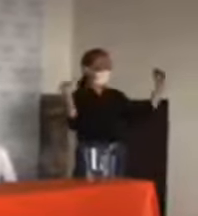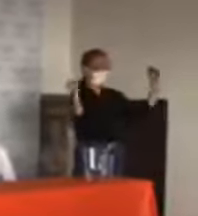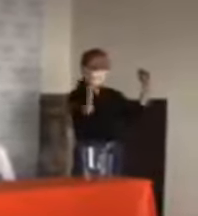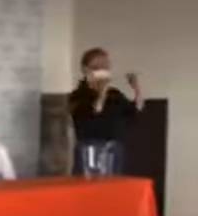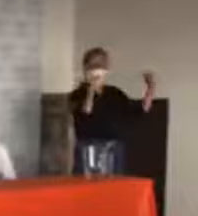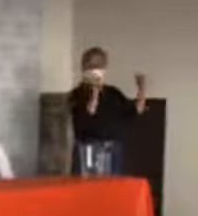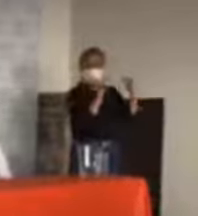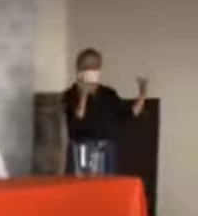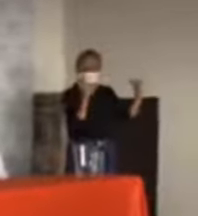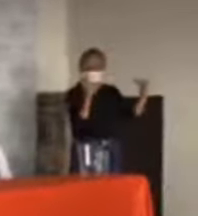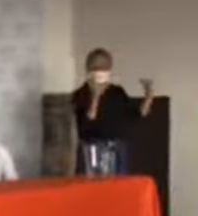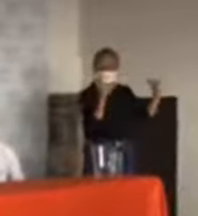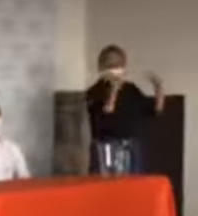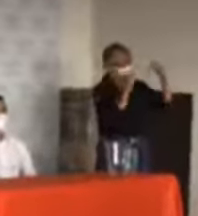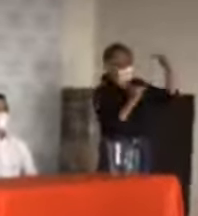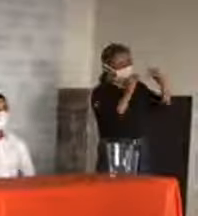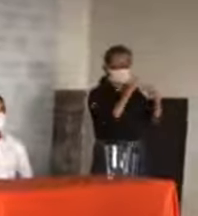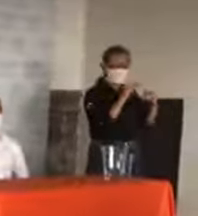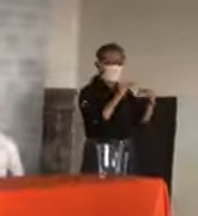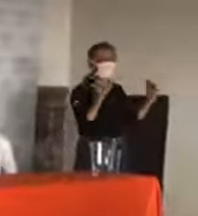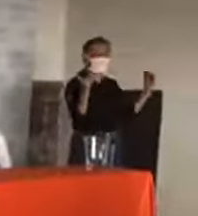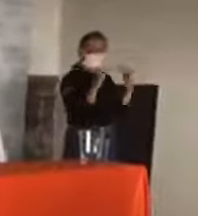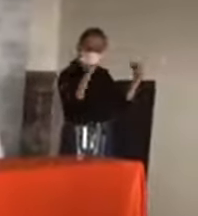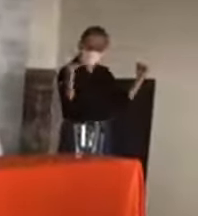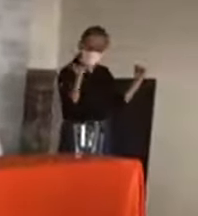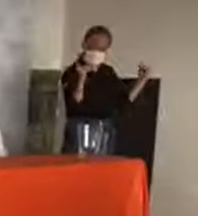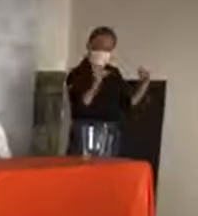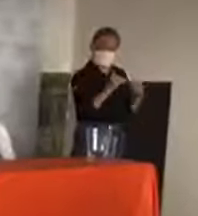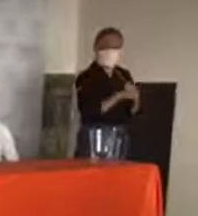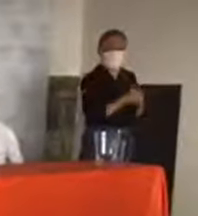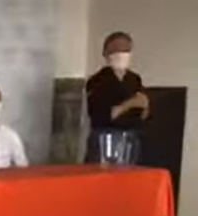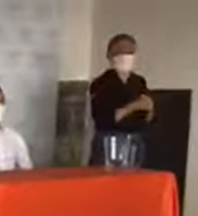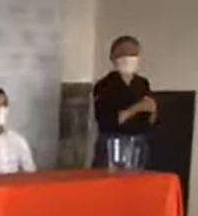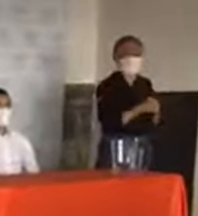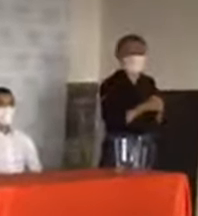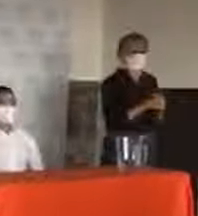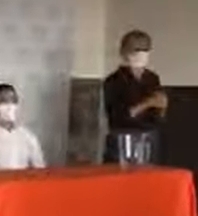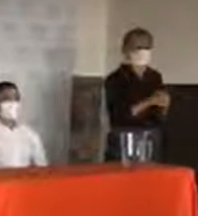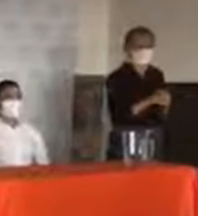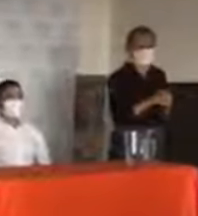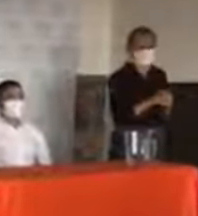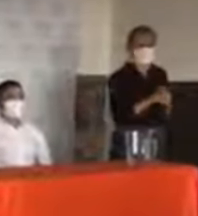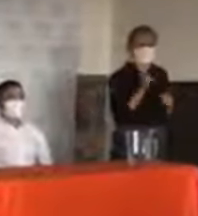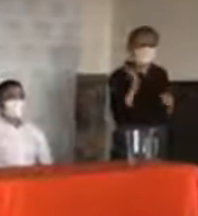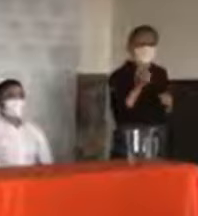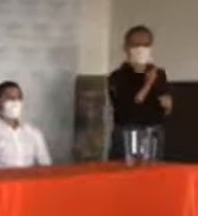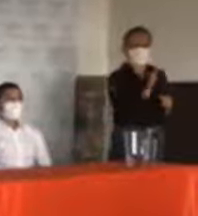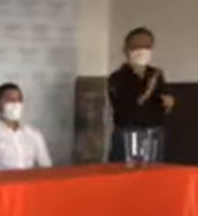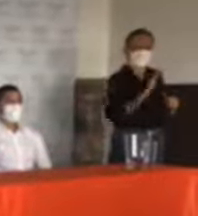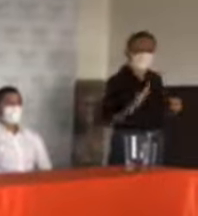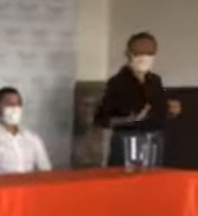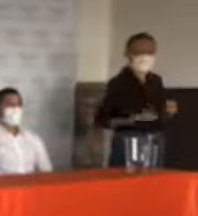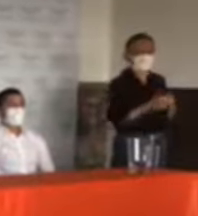Mujeres Agentes de Cambio, Asociación Civil, que exitosamente preside.